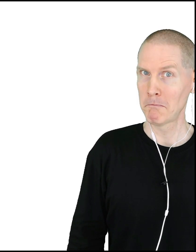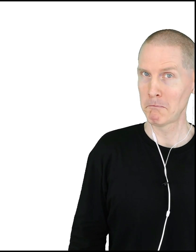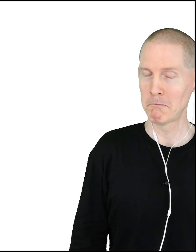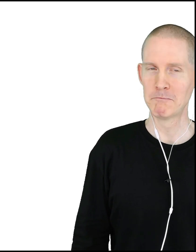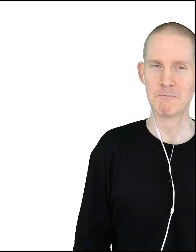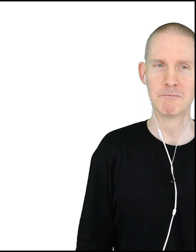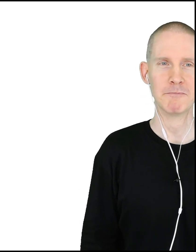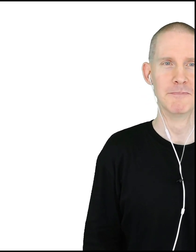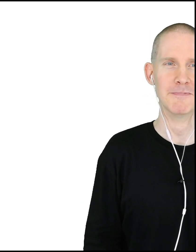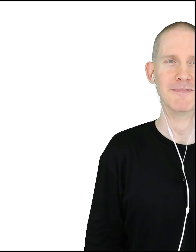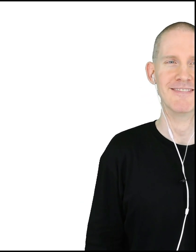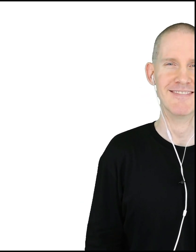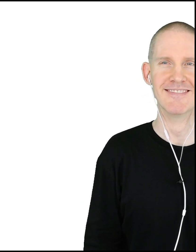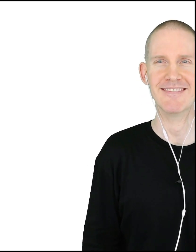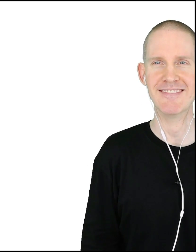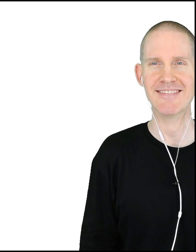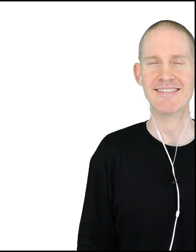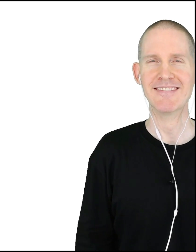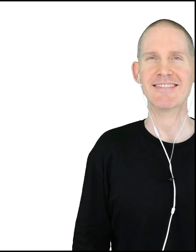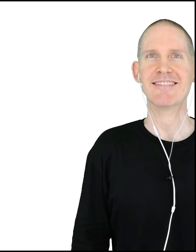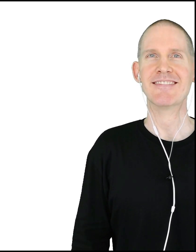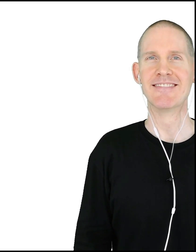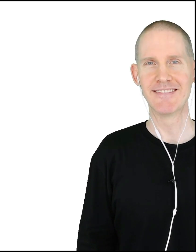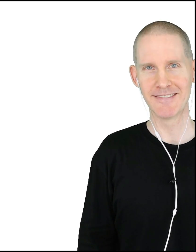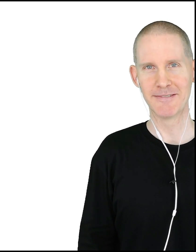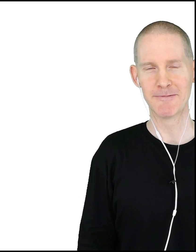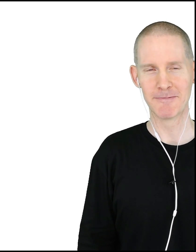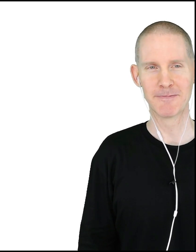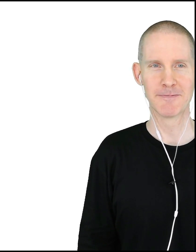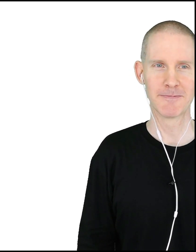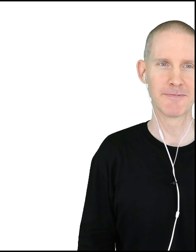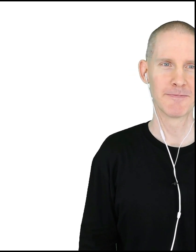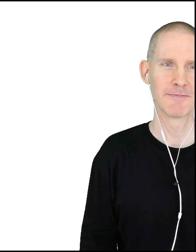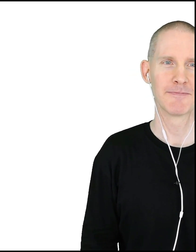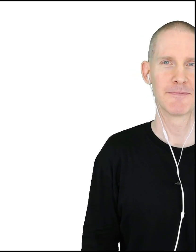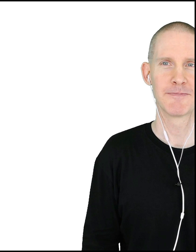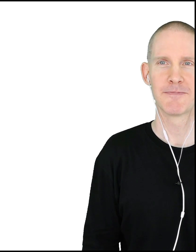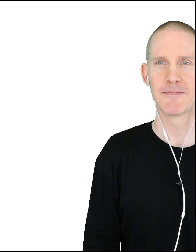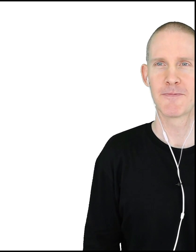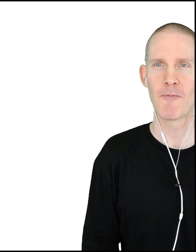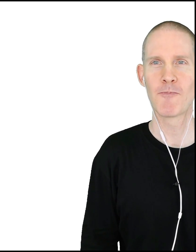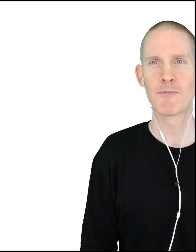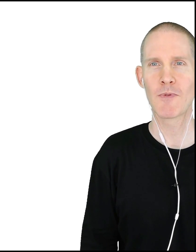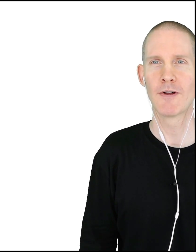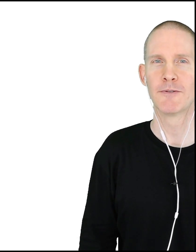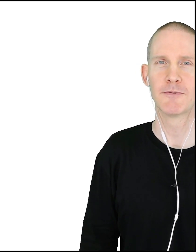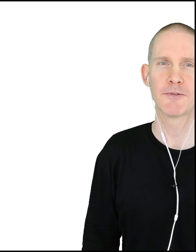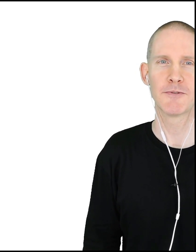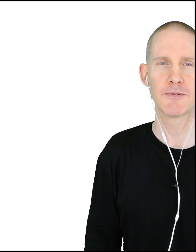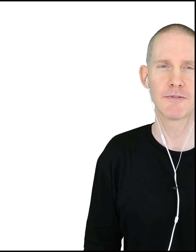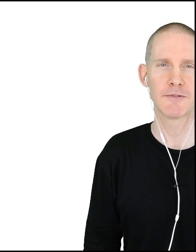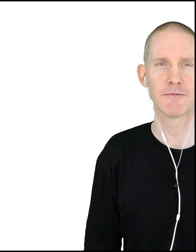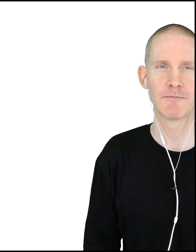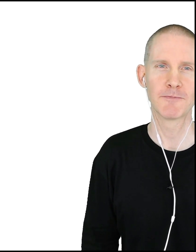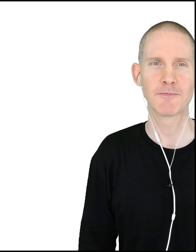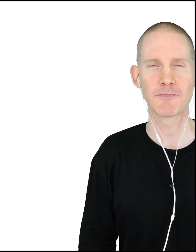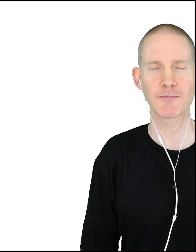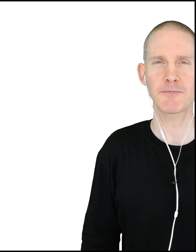samo nevolja, a dala sam ti sve što sam imala. Suzo moja